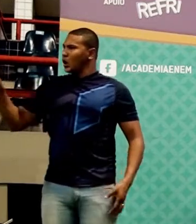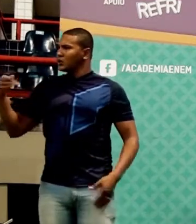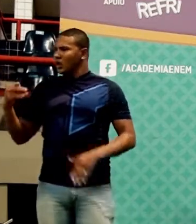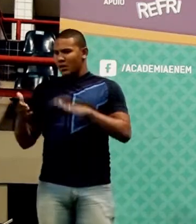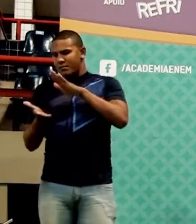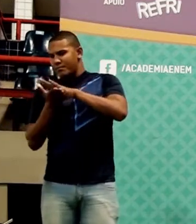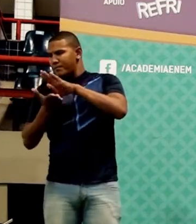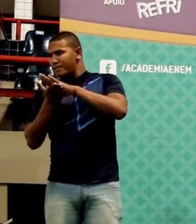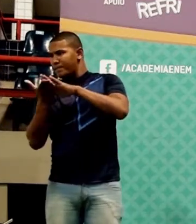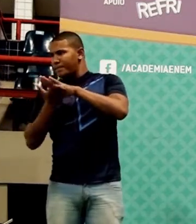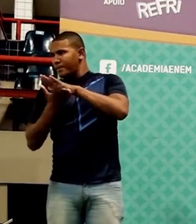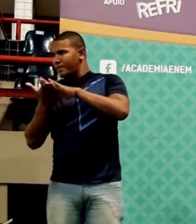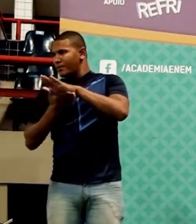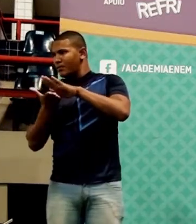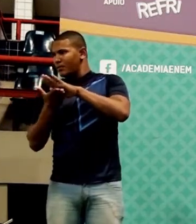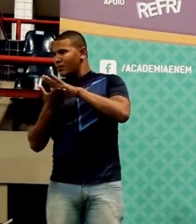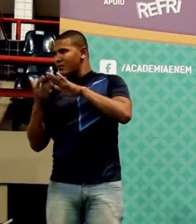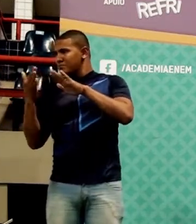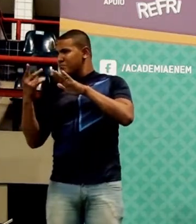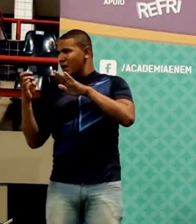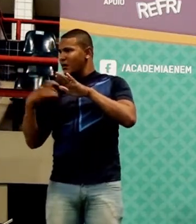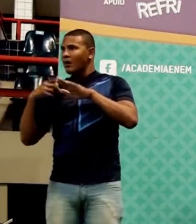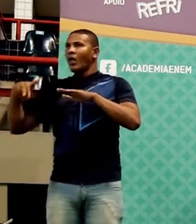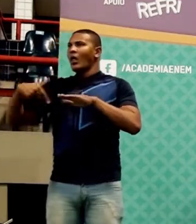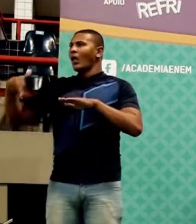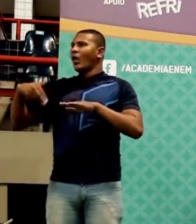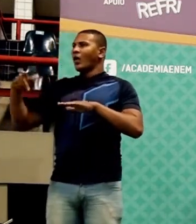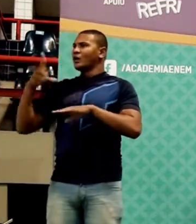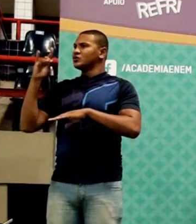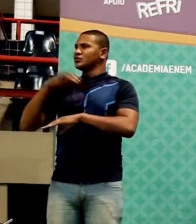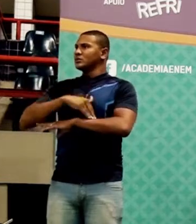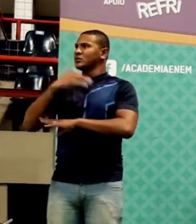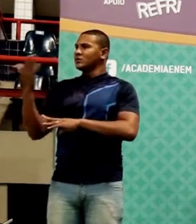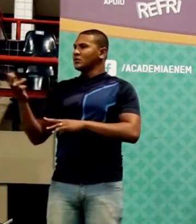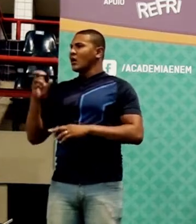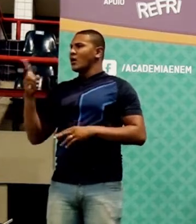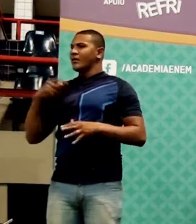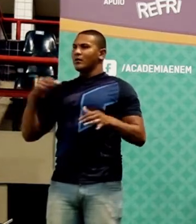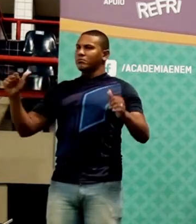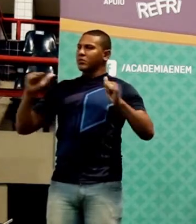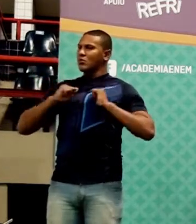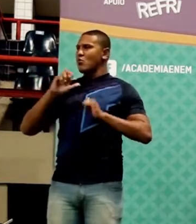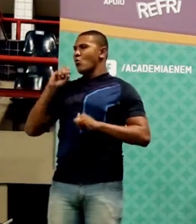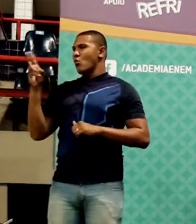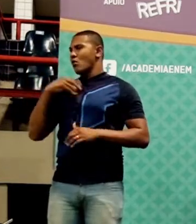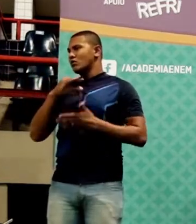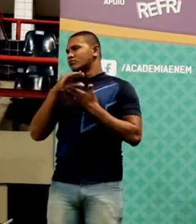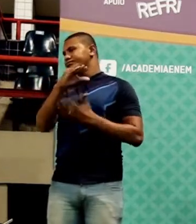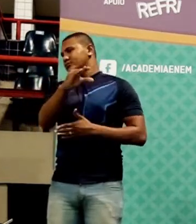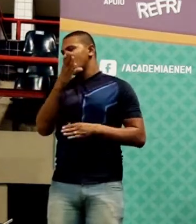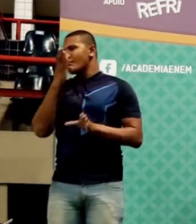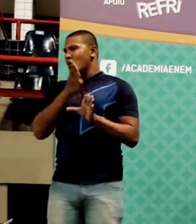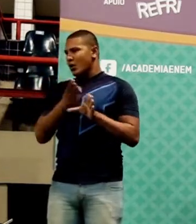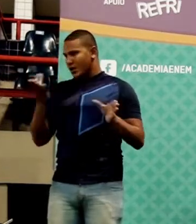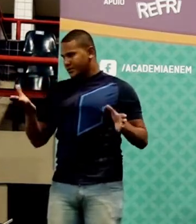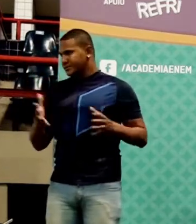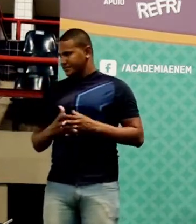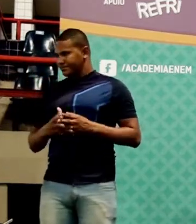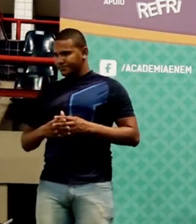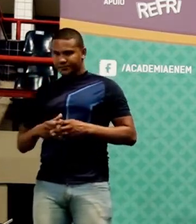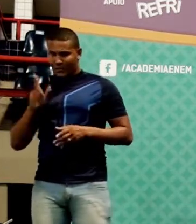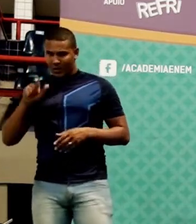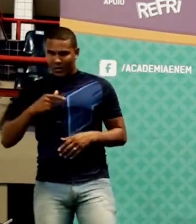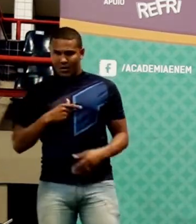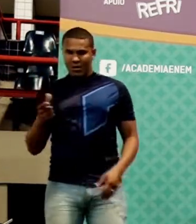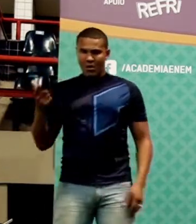Aí vão se aposentar ou vão ser indenizados por esse problema. Tá certo? Isso é chamado, vocês estão vendo aí